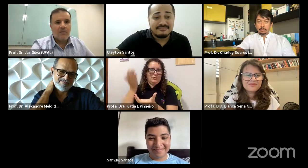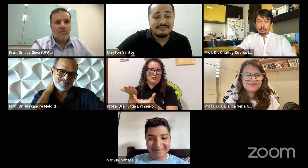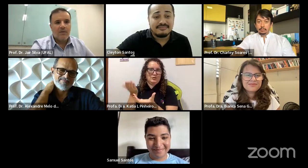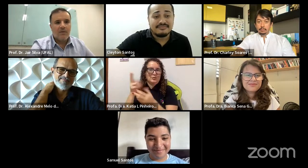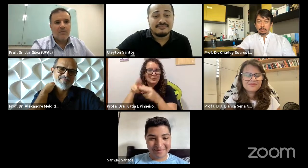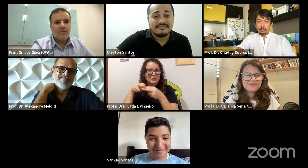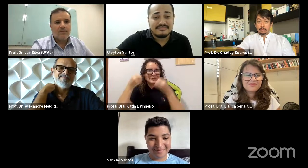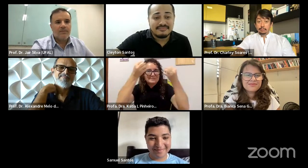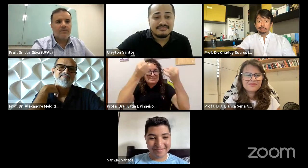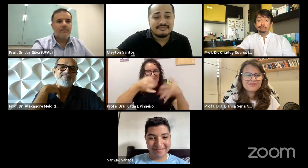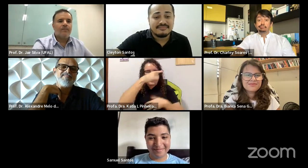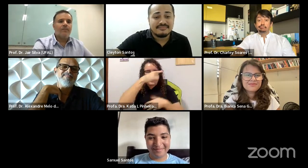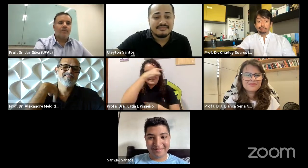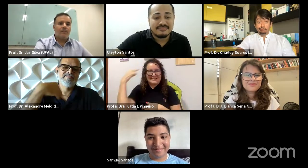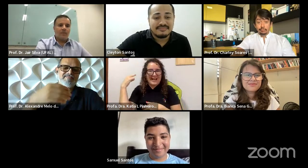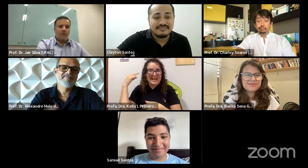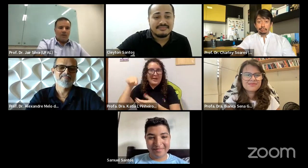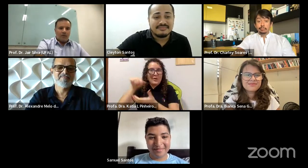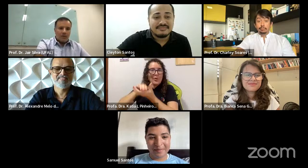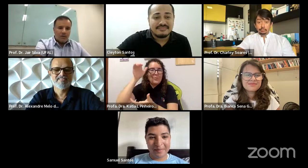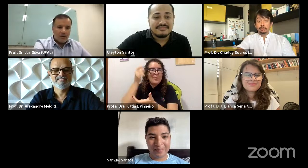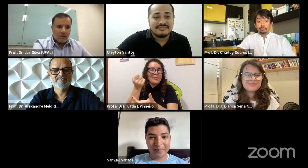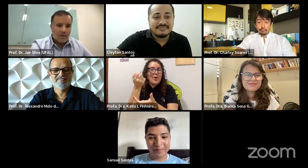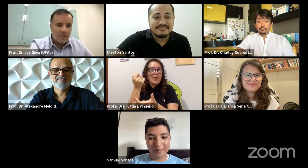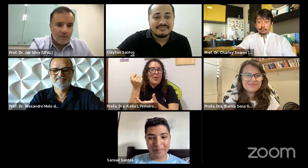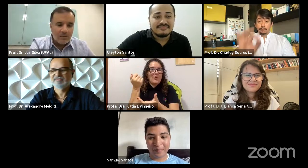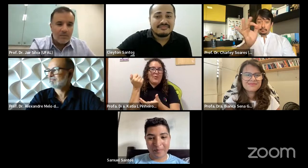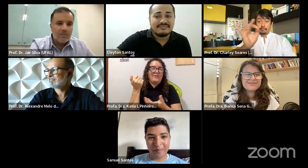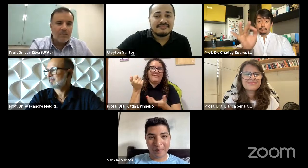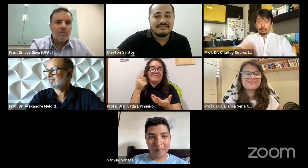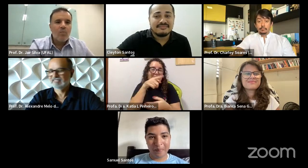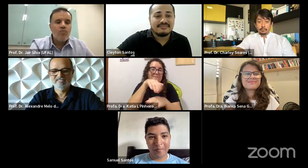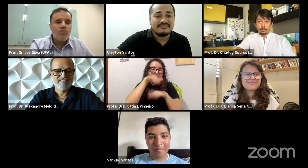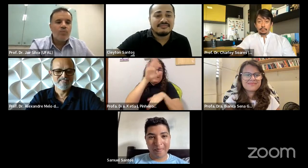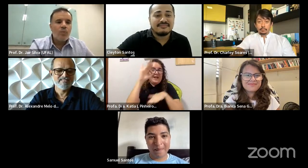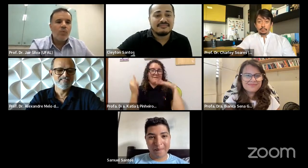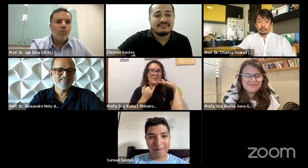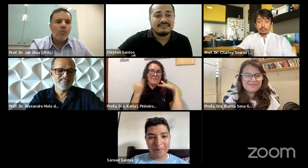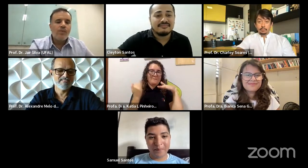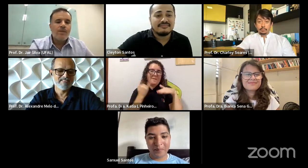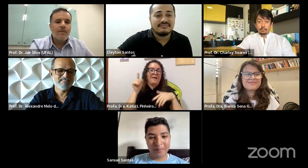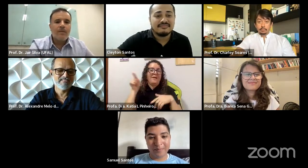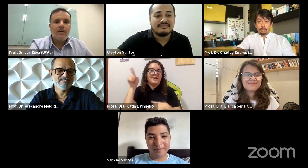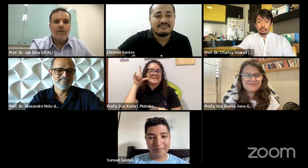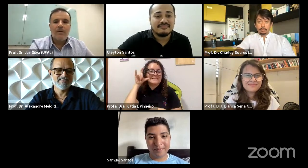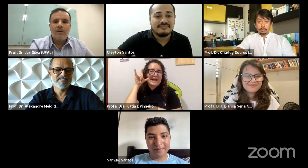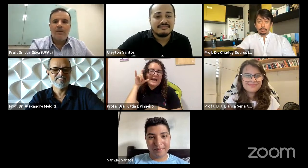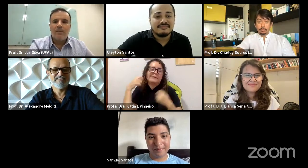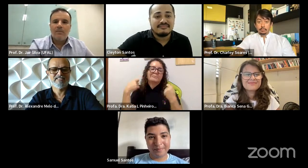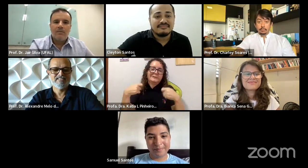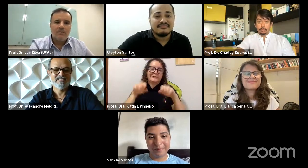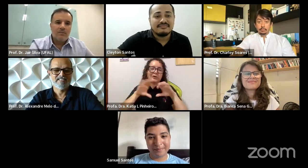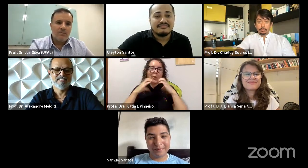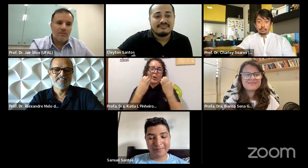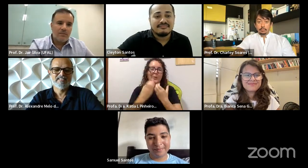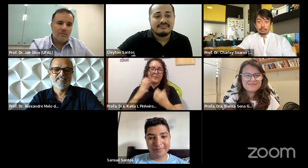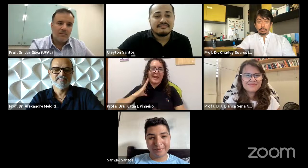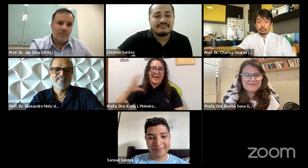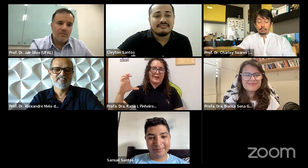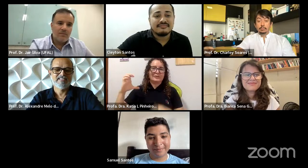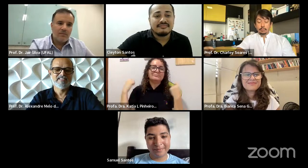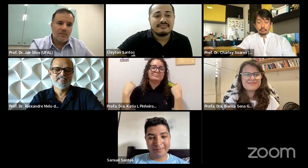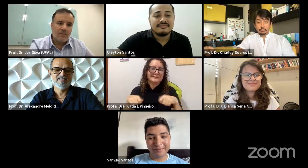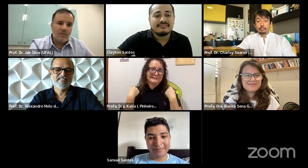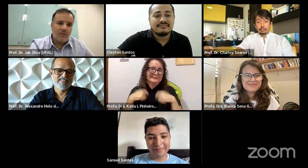E também, a gente também estava muito preocupado em relação a pouca literatura em relação a esse